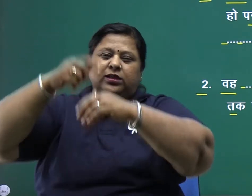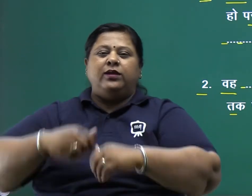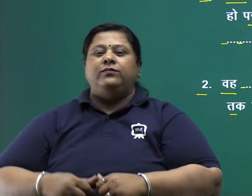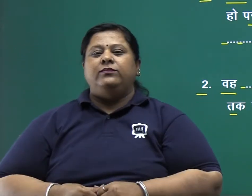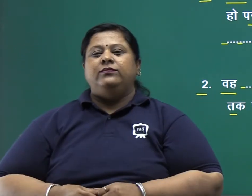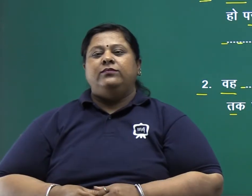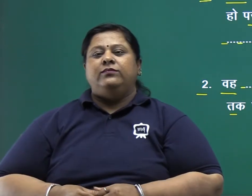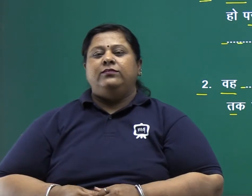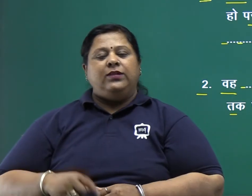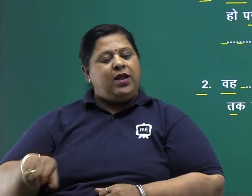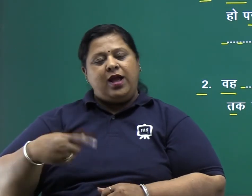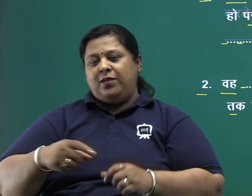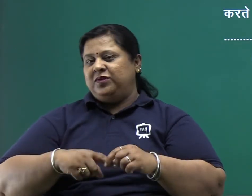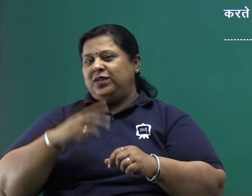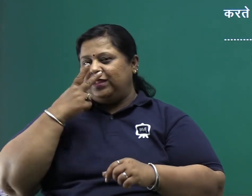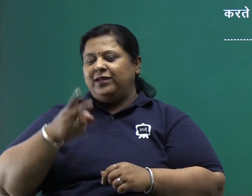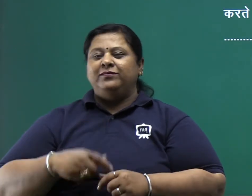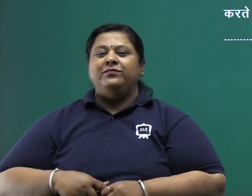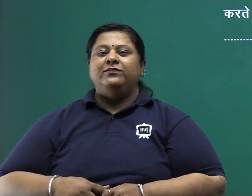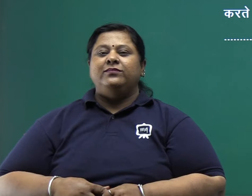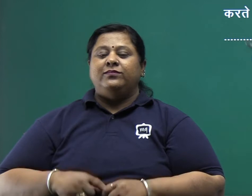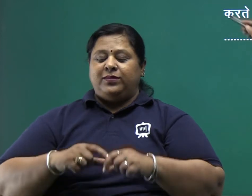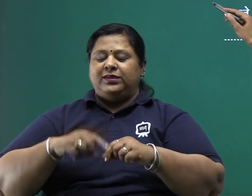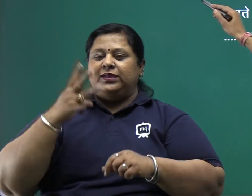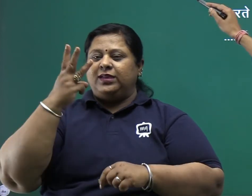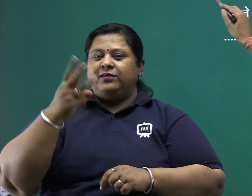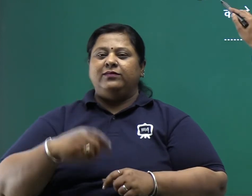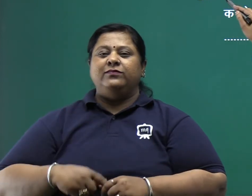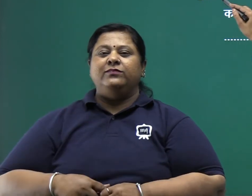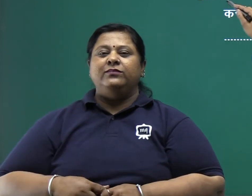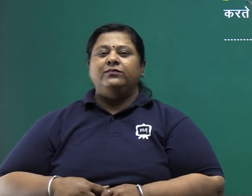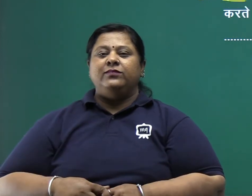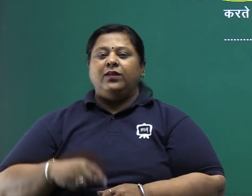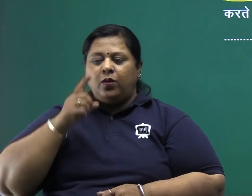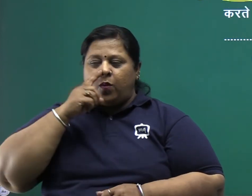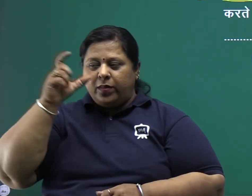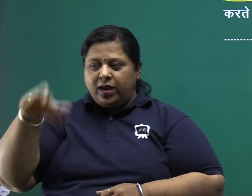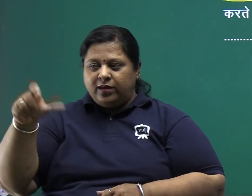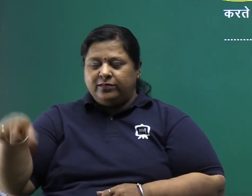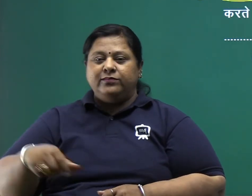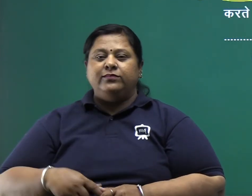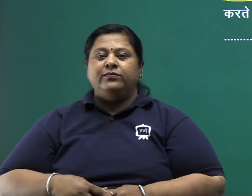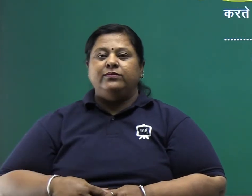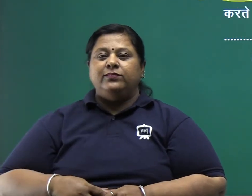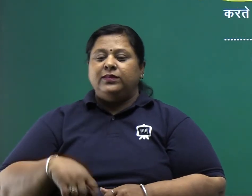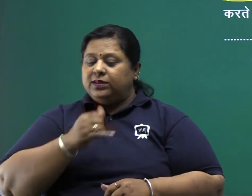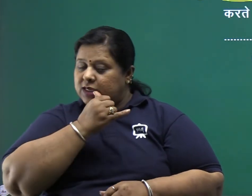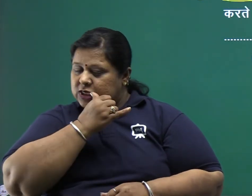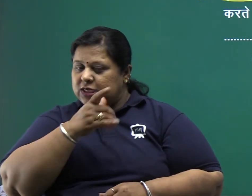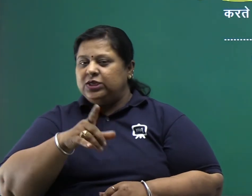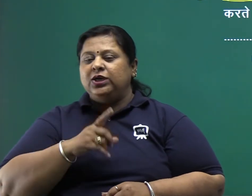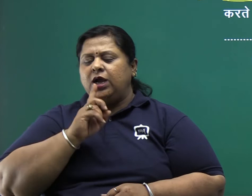है। आगे का प्रश्न देखते हैं। तीसरा प्रश्न, गोपियाँ कृष्ण की